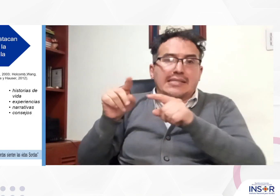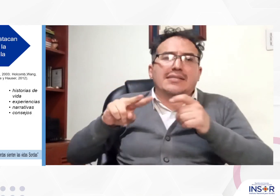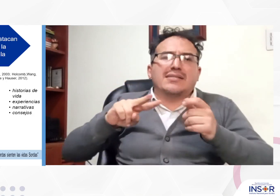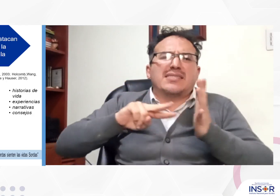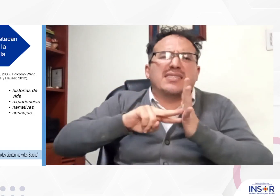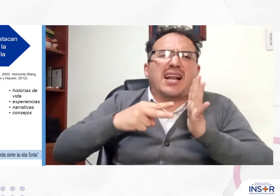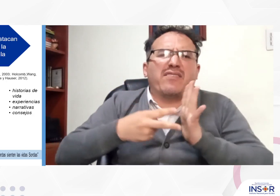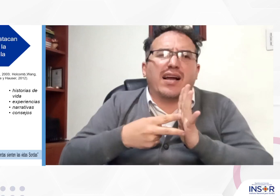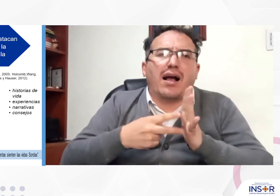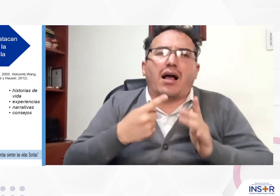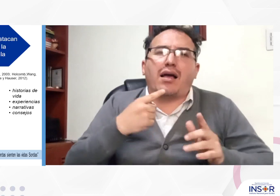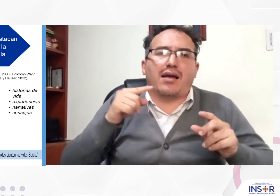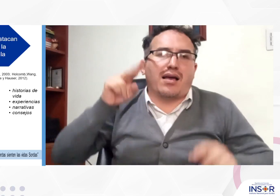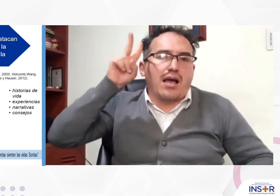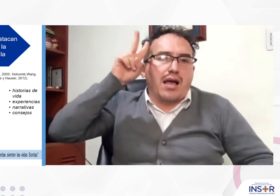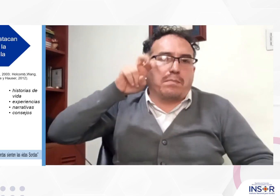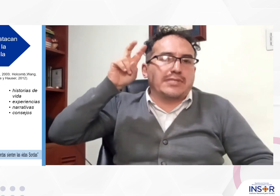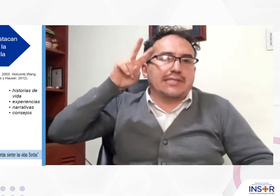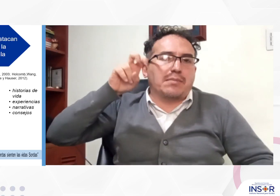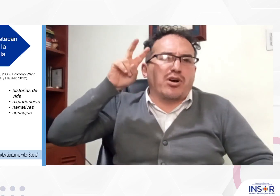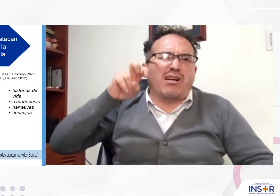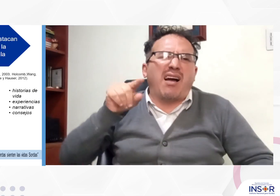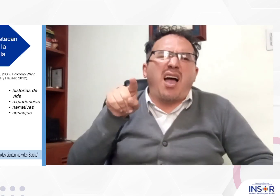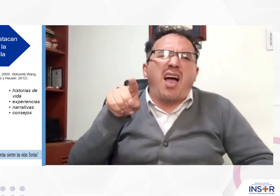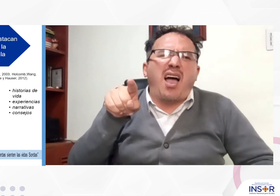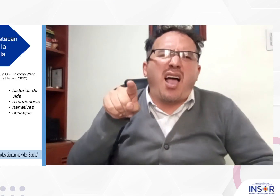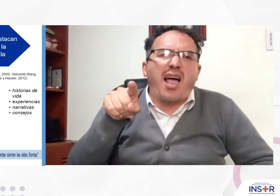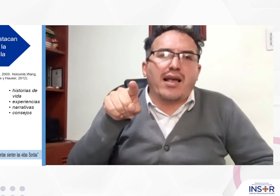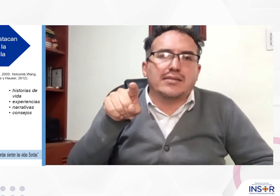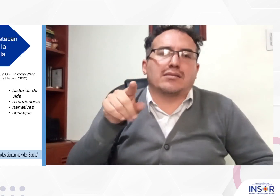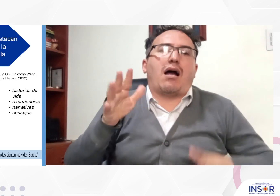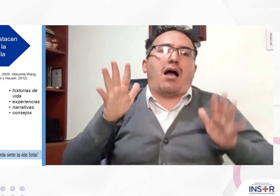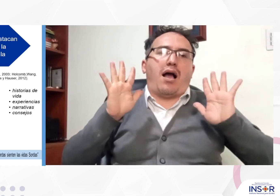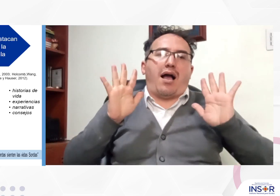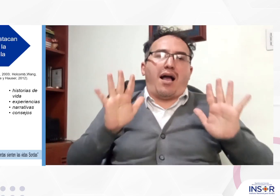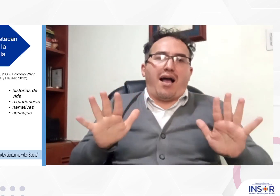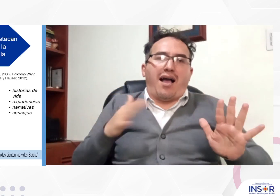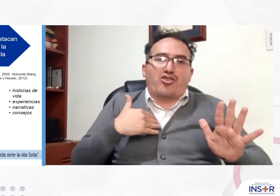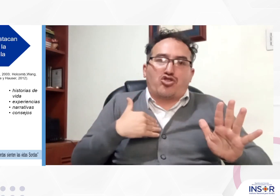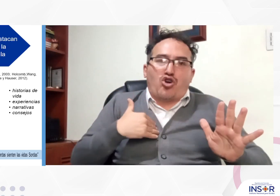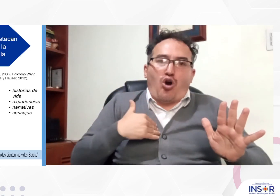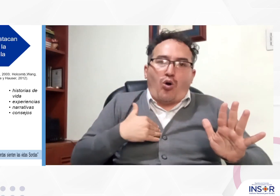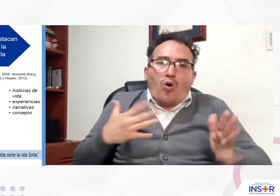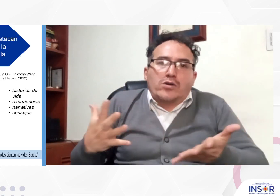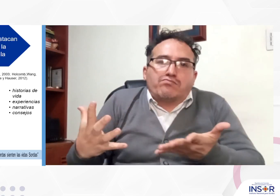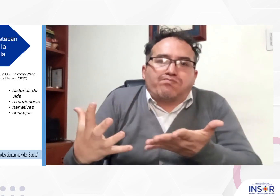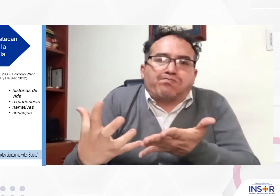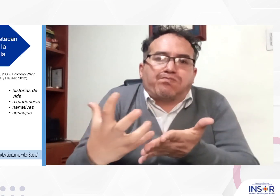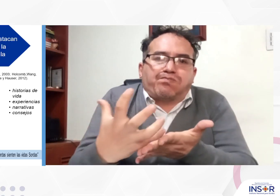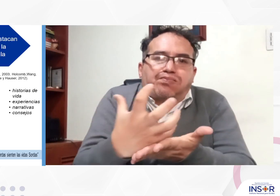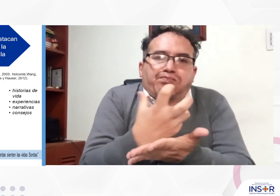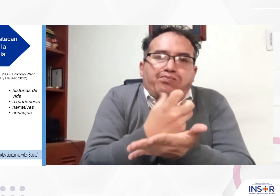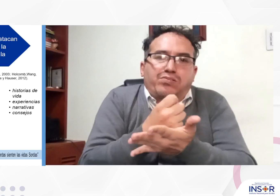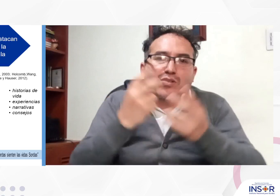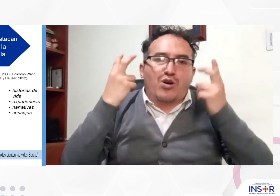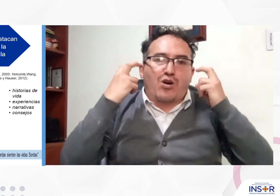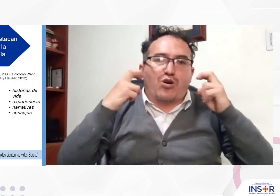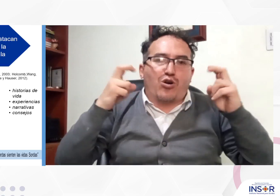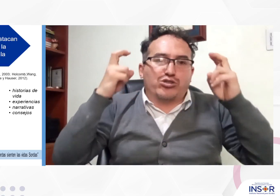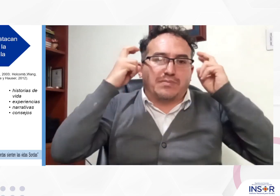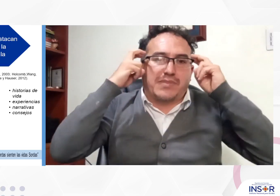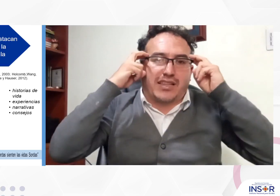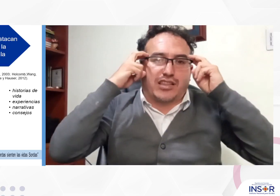a Hausfer. Y todos estos autores pues nos hablan también de esas epistemologías sordas y lo que yo hice